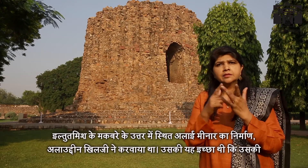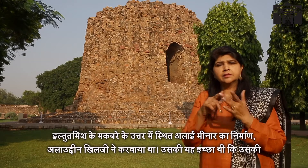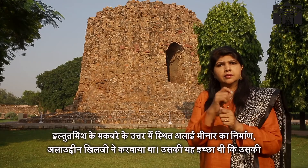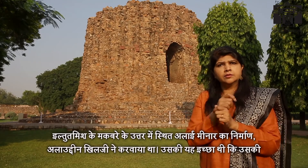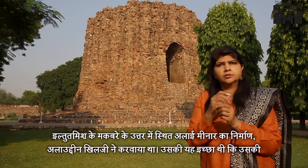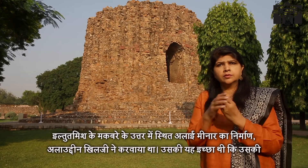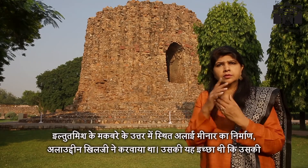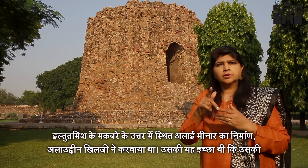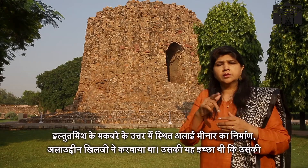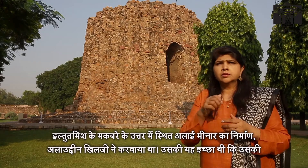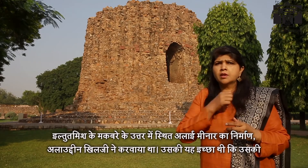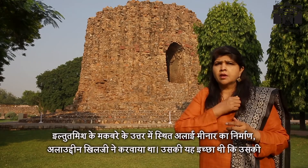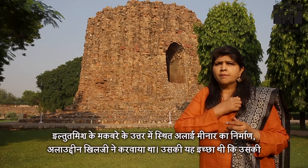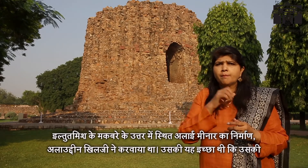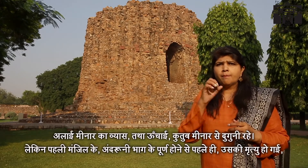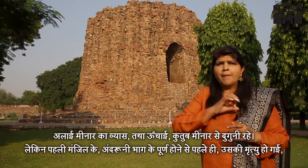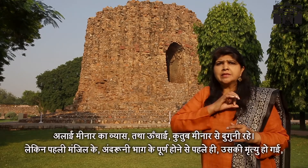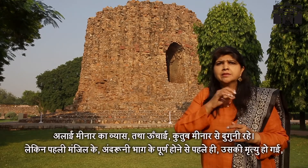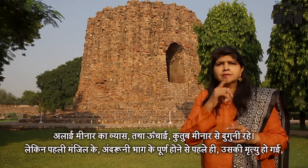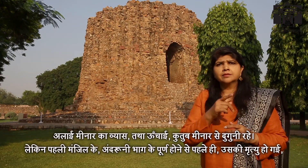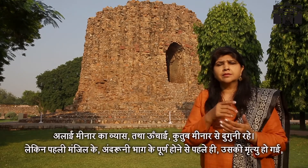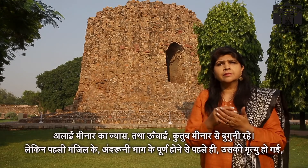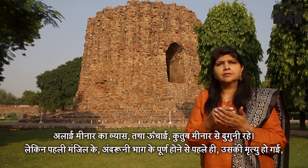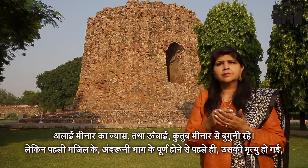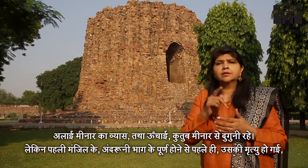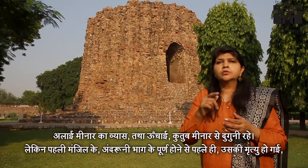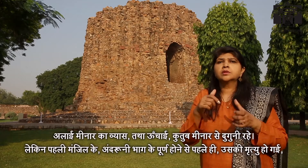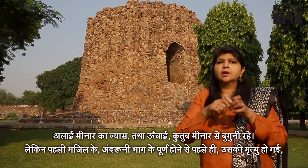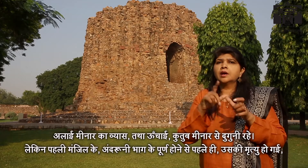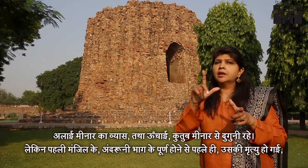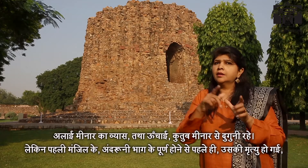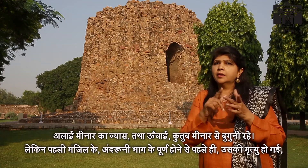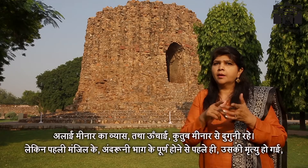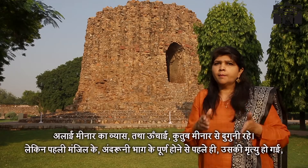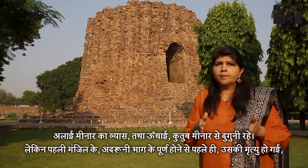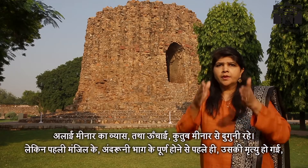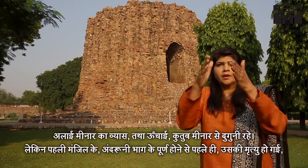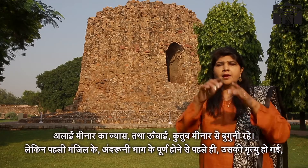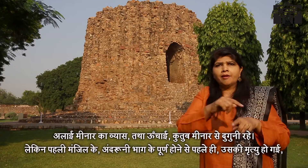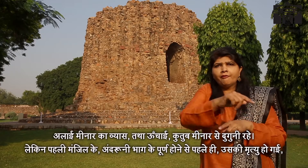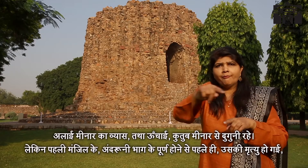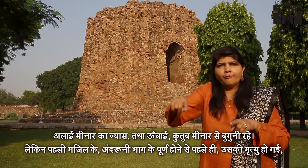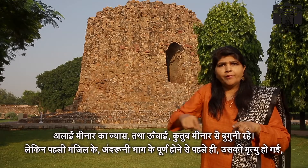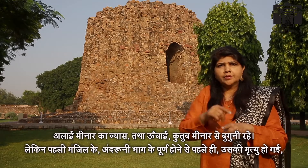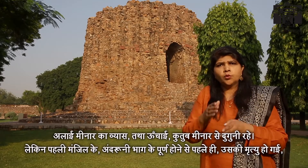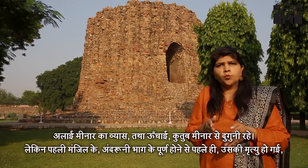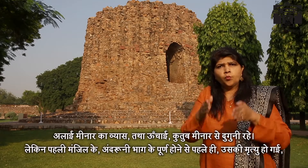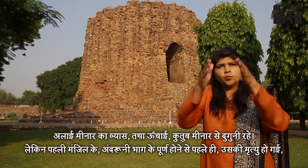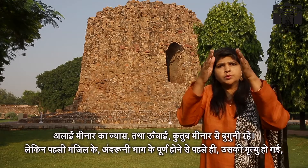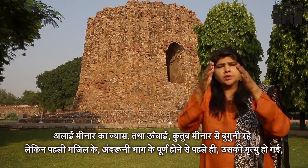उसकी यह इच्छा थी कि उसकी अलाई मीनार का व्यास तथा ऊंचाई कुतुब मीनार से दुगनी रहे,